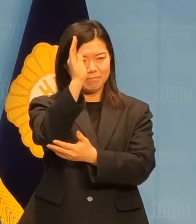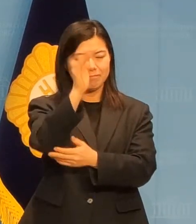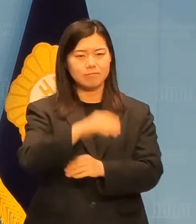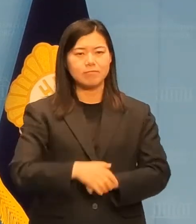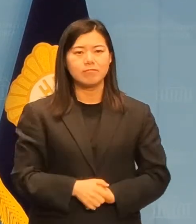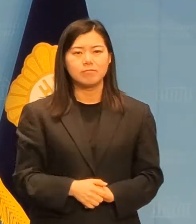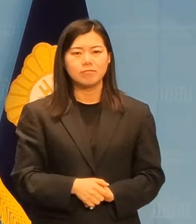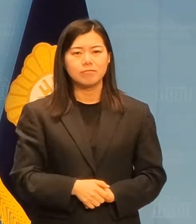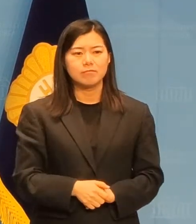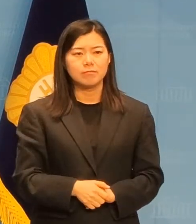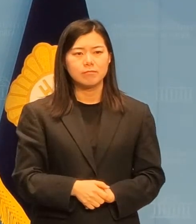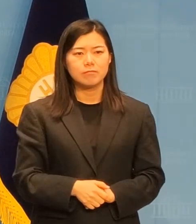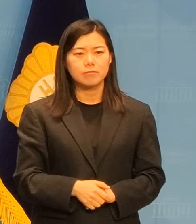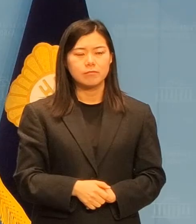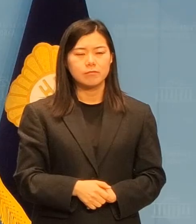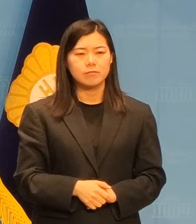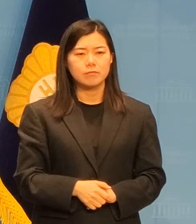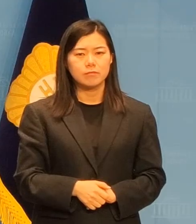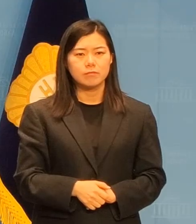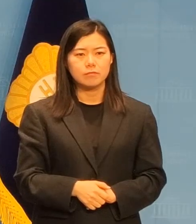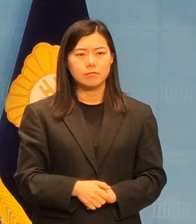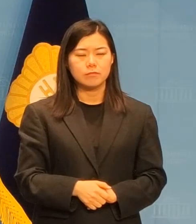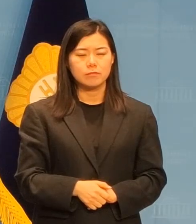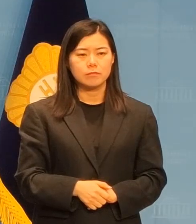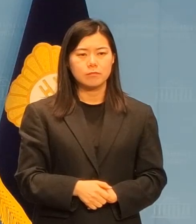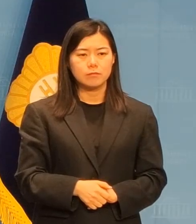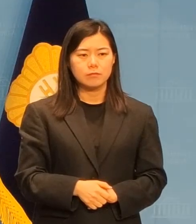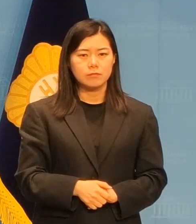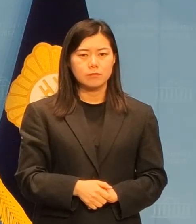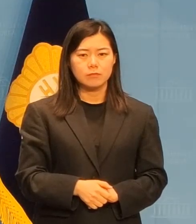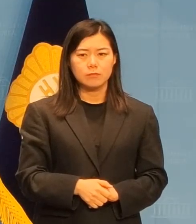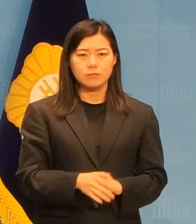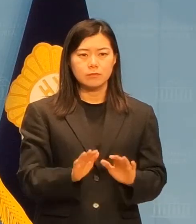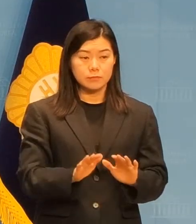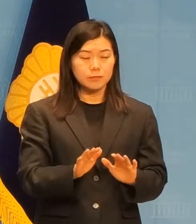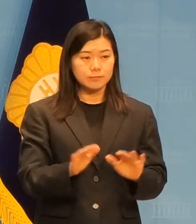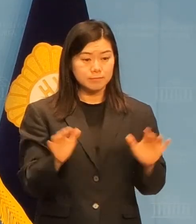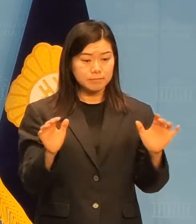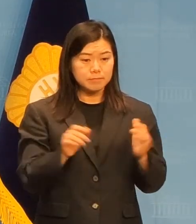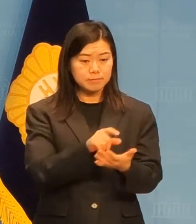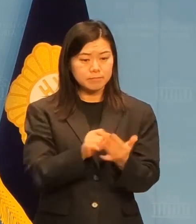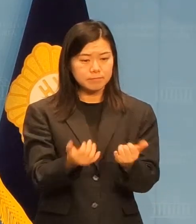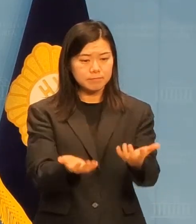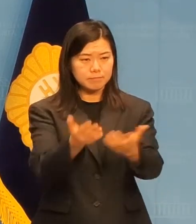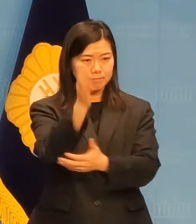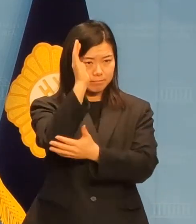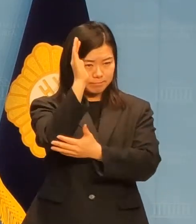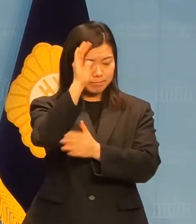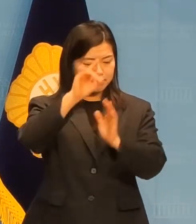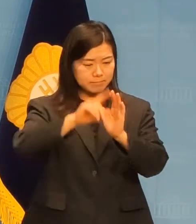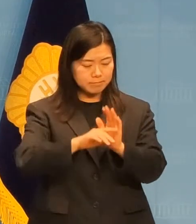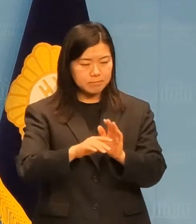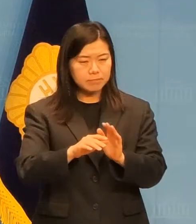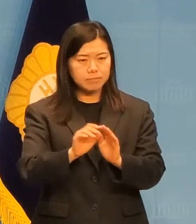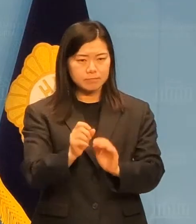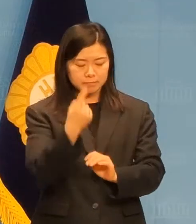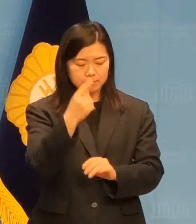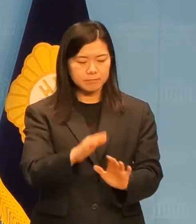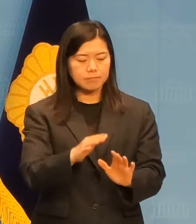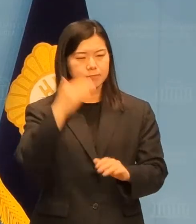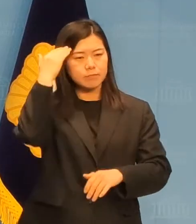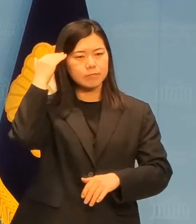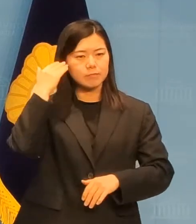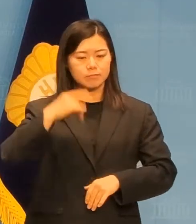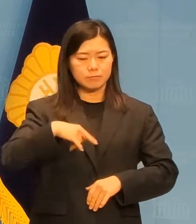긴급하게 기자회견문을 읽음으로써, 기자회견을 통해서 바로 한중관계 복원에 대한